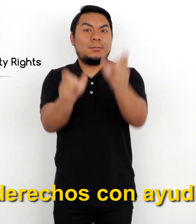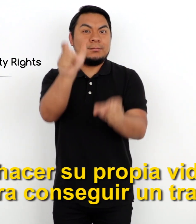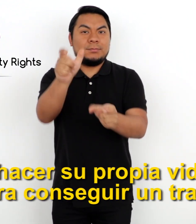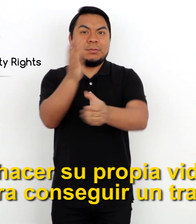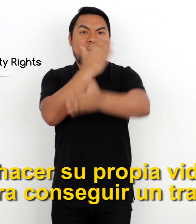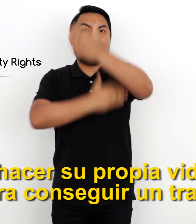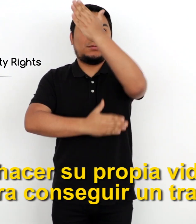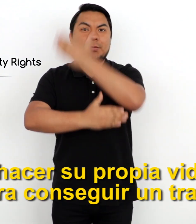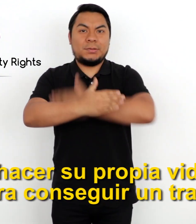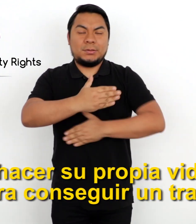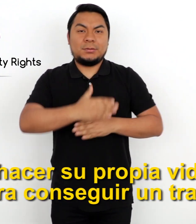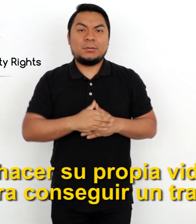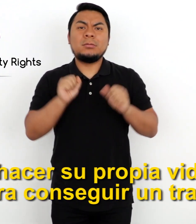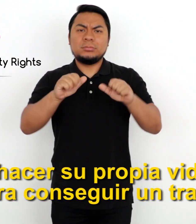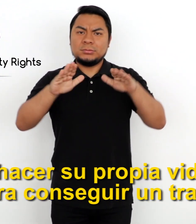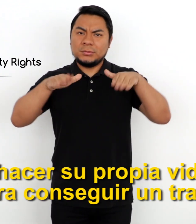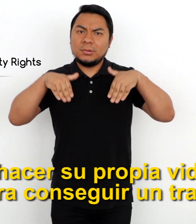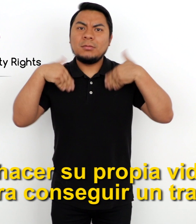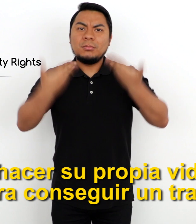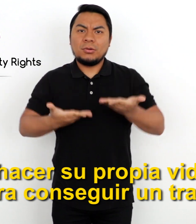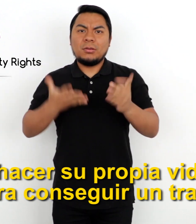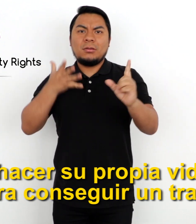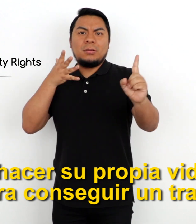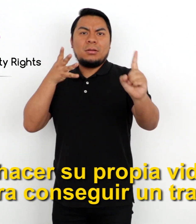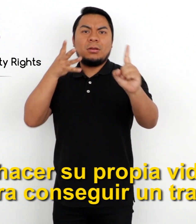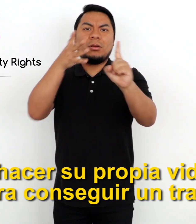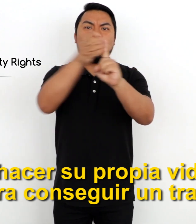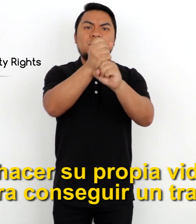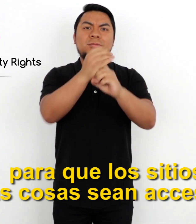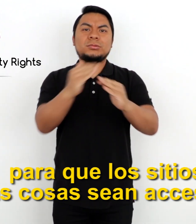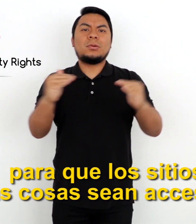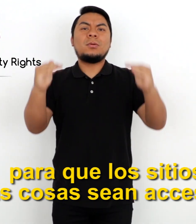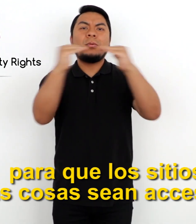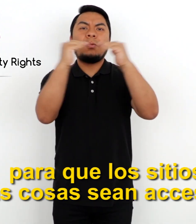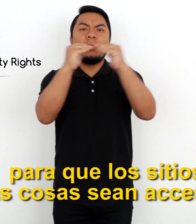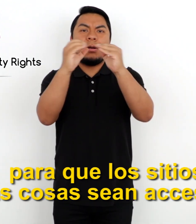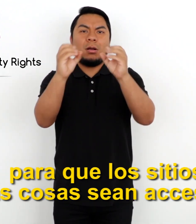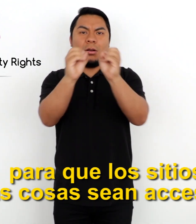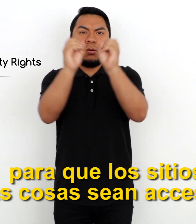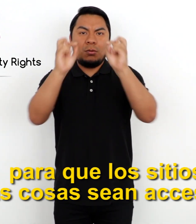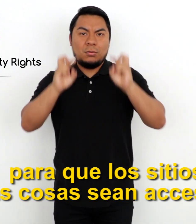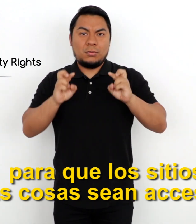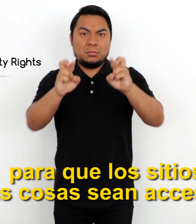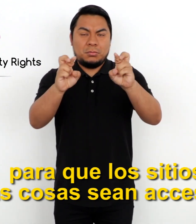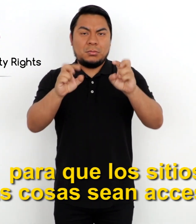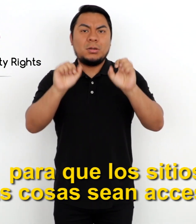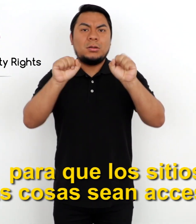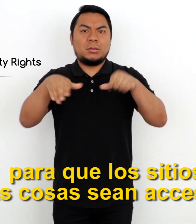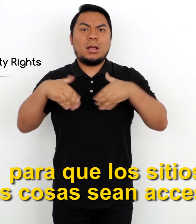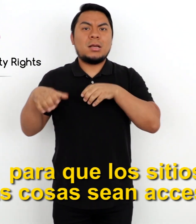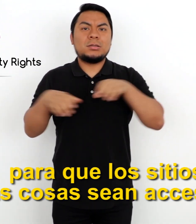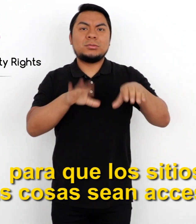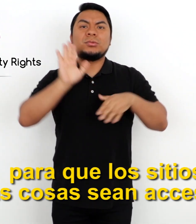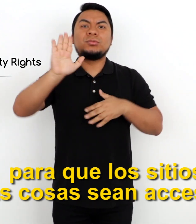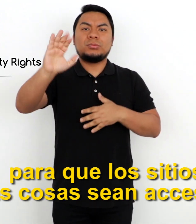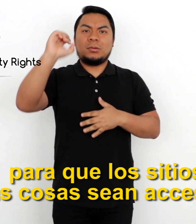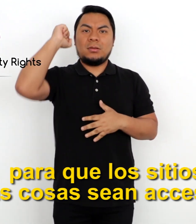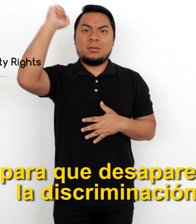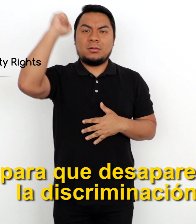para hacer su propia vida, para conseguir un trabajo, para que los sitios y las cosas sean accesibles y